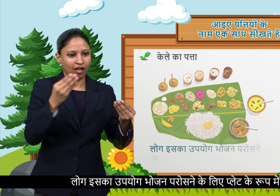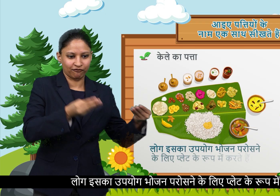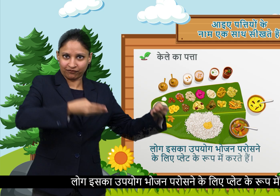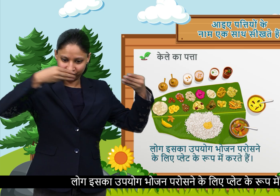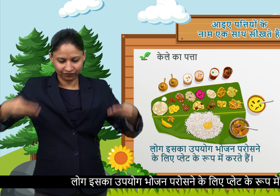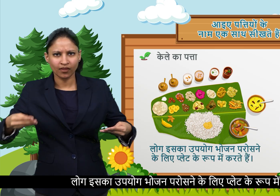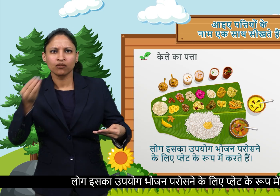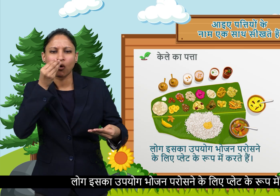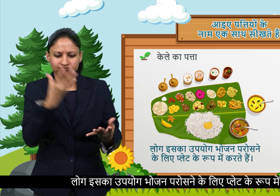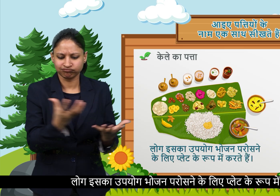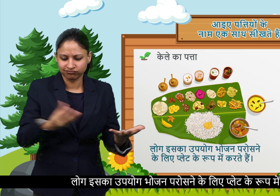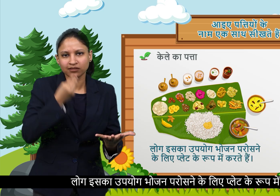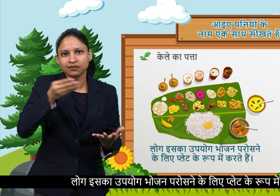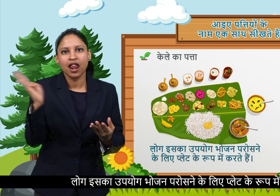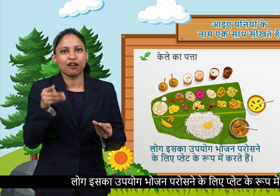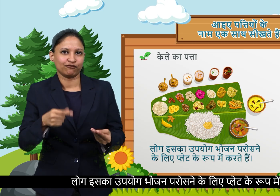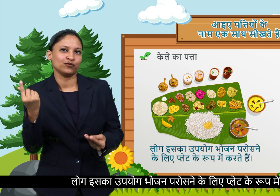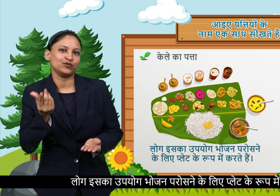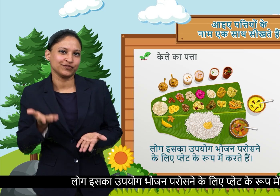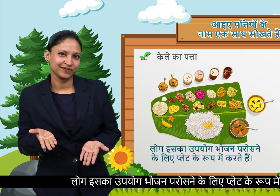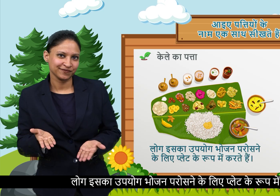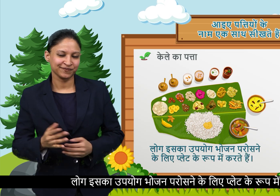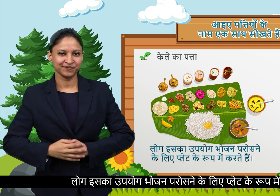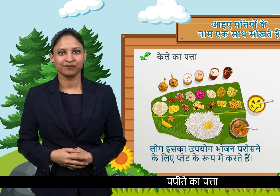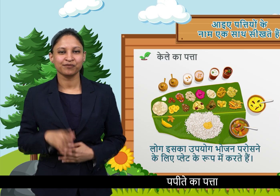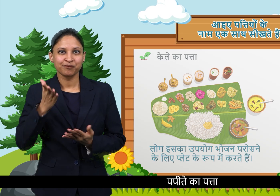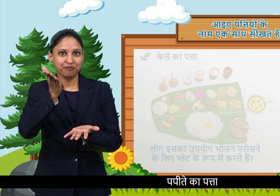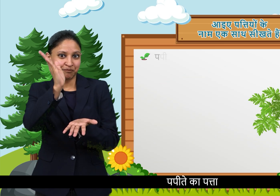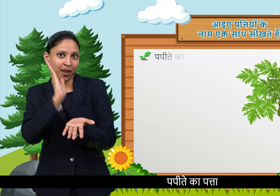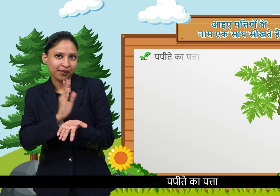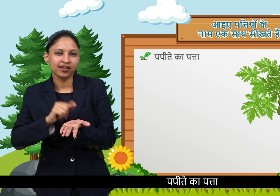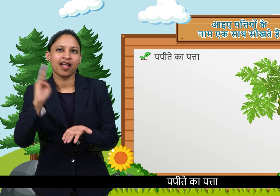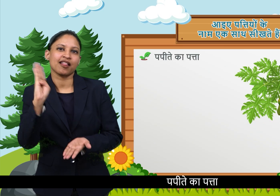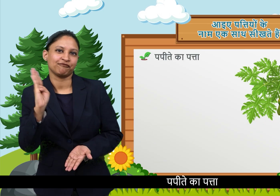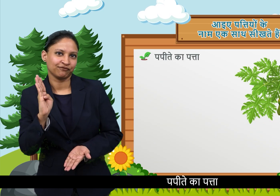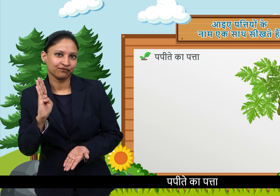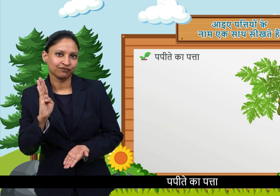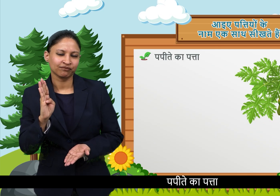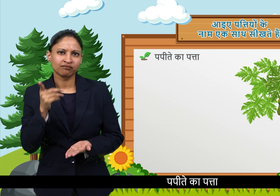लोग इसका उपयोग भोजन परोसने के लिए प्लेट के रूप में करते हैं। पपीते का पत्ता,